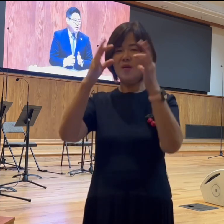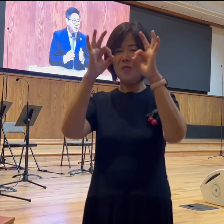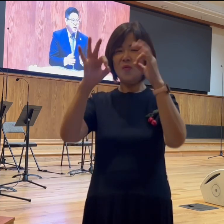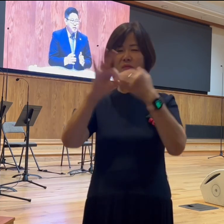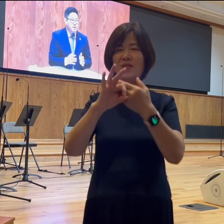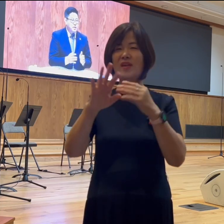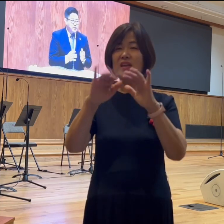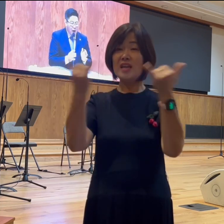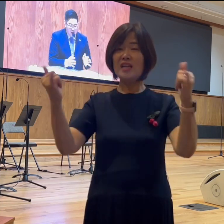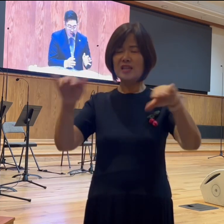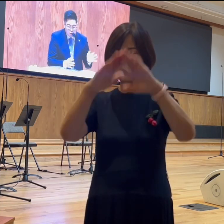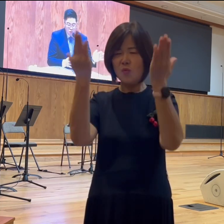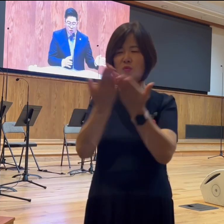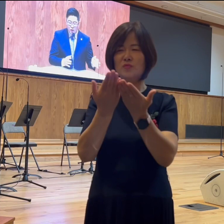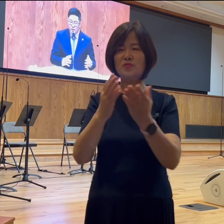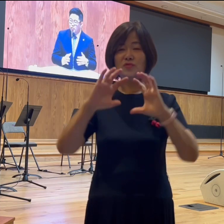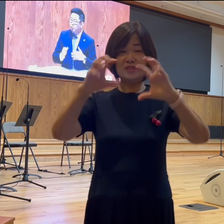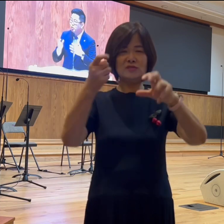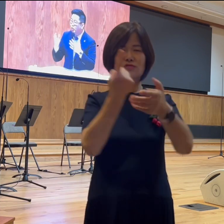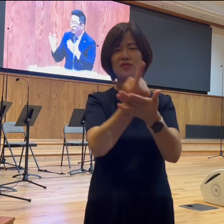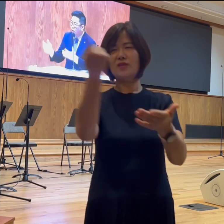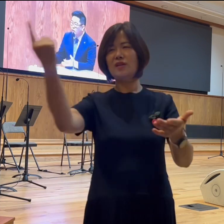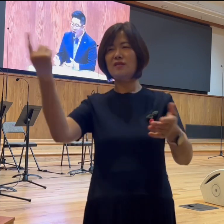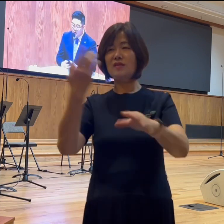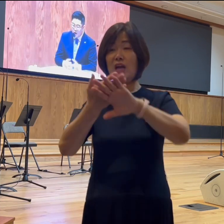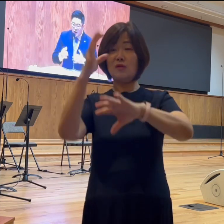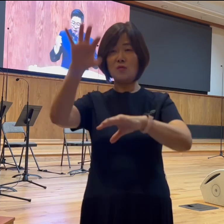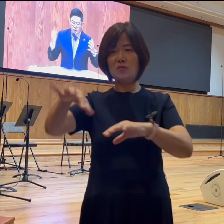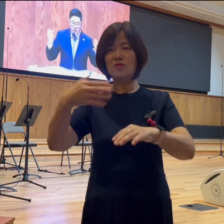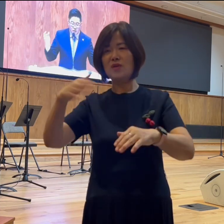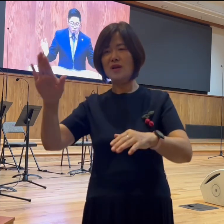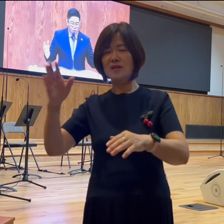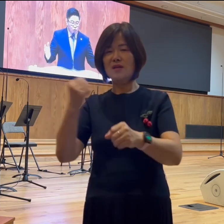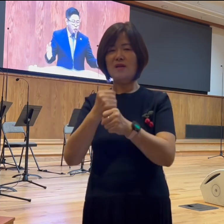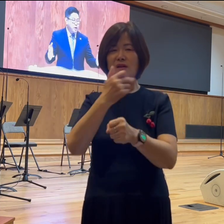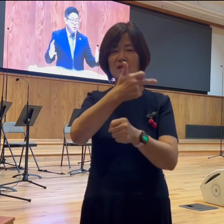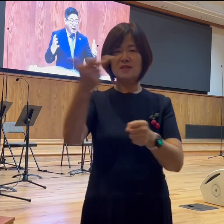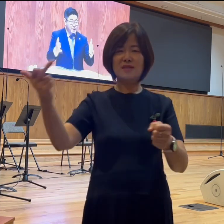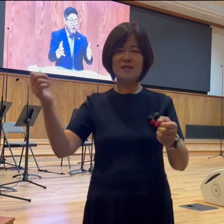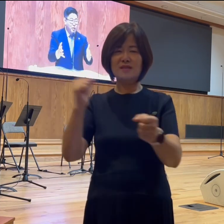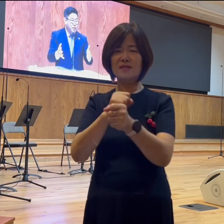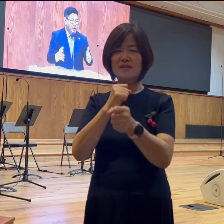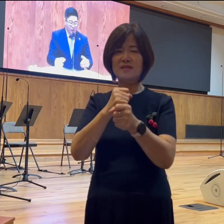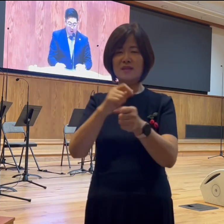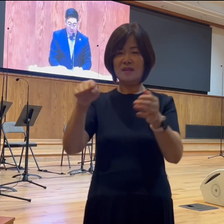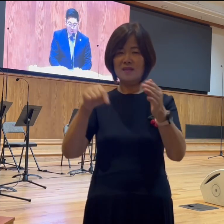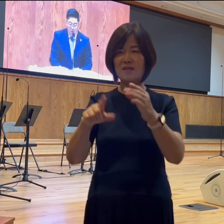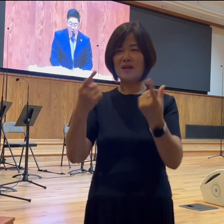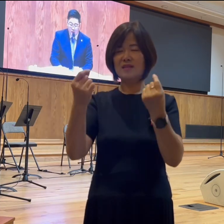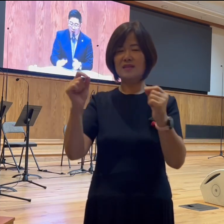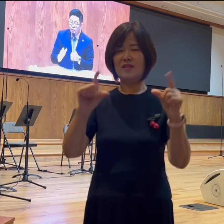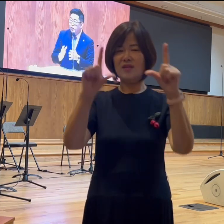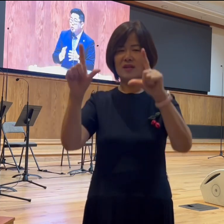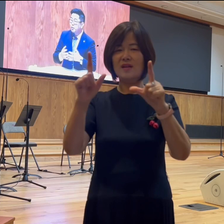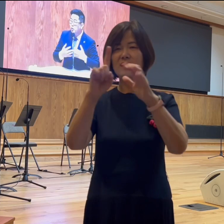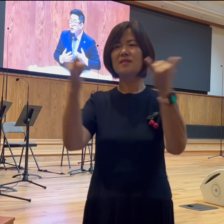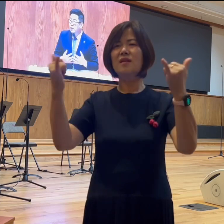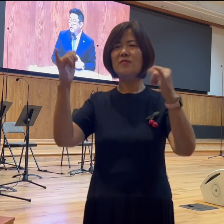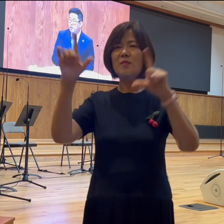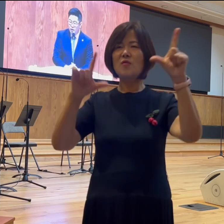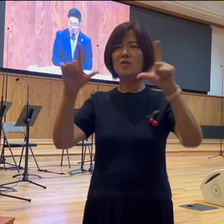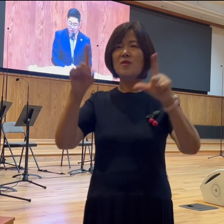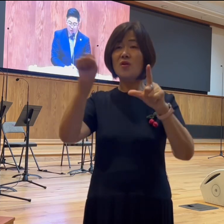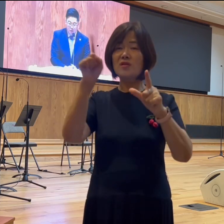그 인간들이 이제 다 지구를 떠나서 우주로 이동을 해서 큰 우주선 안에서 같이 생활을 하는데, 그 사람들의 모습이 어떻게